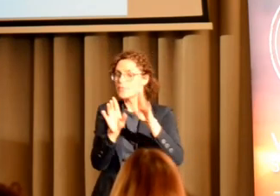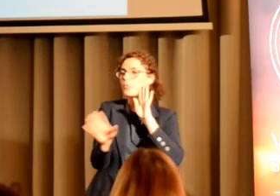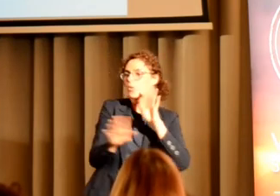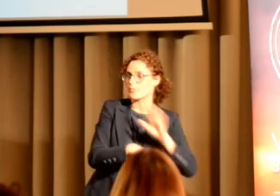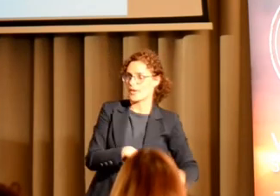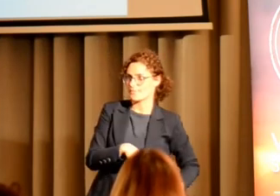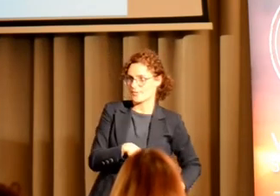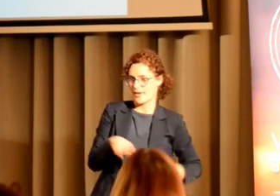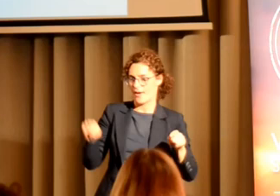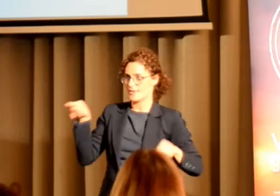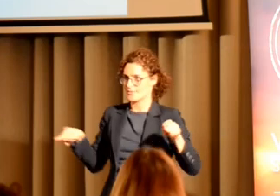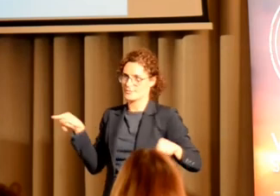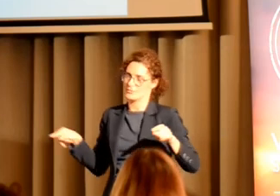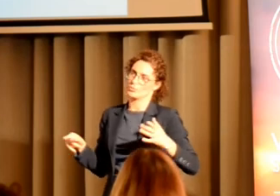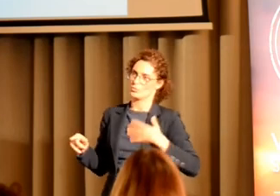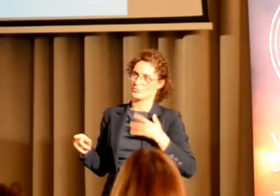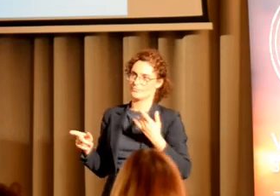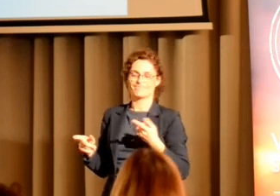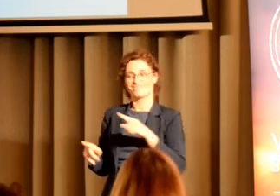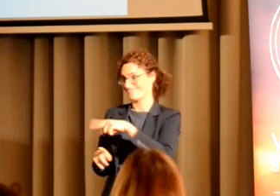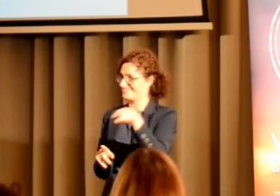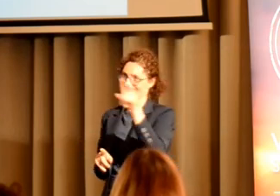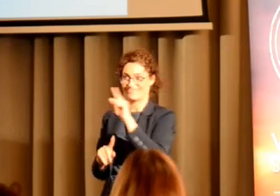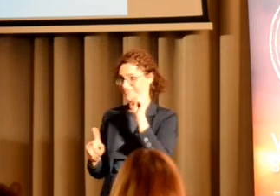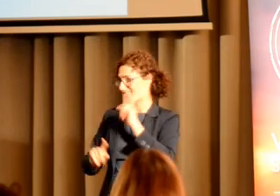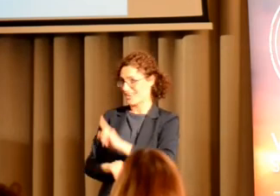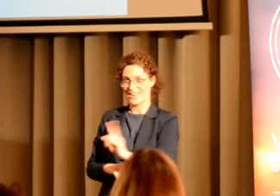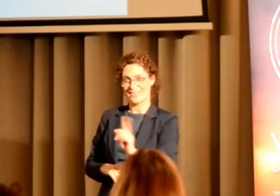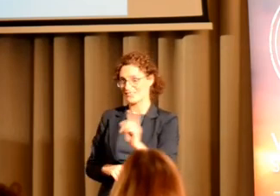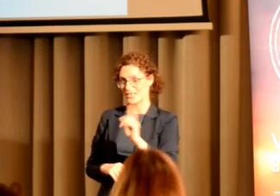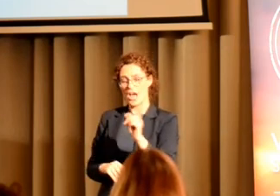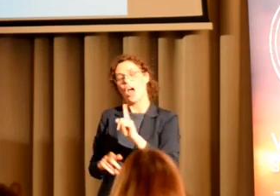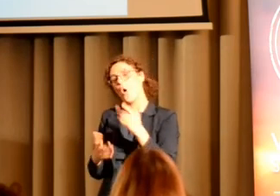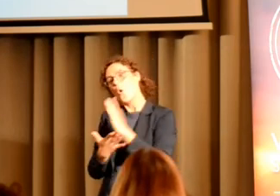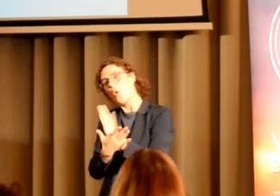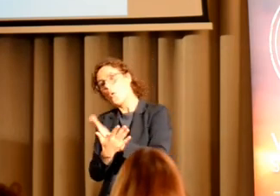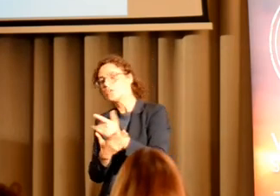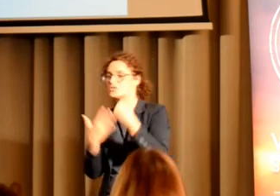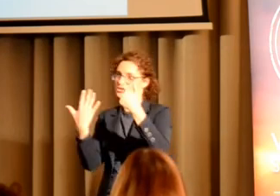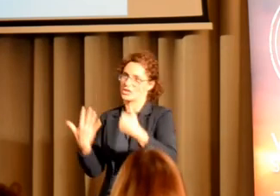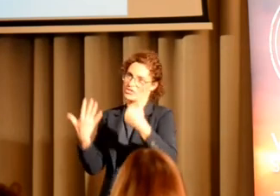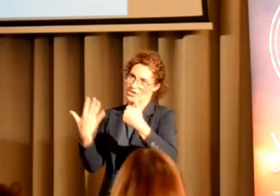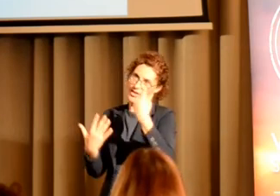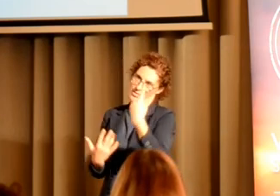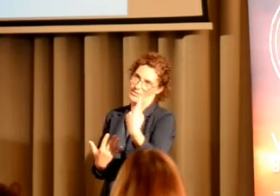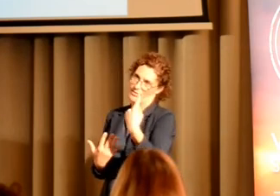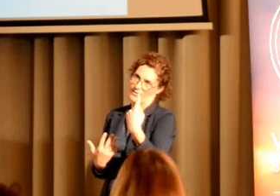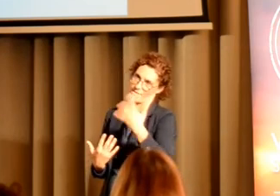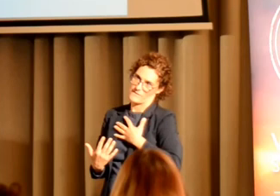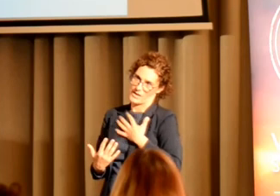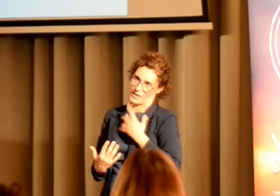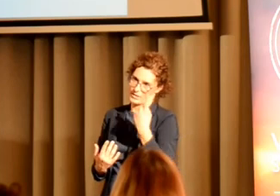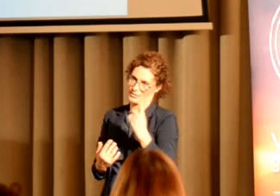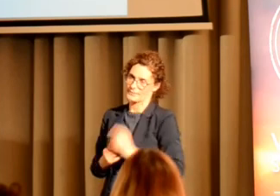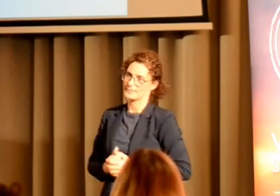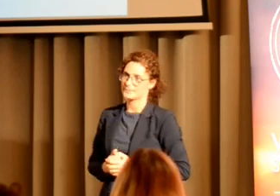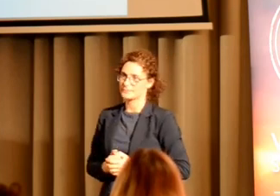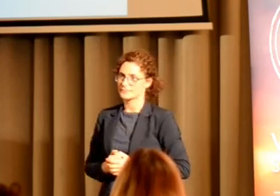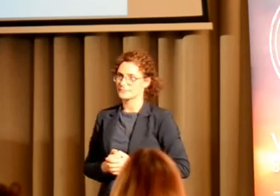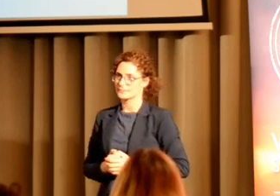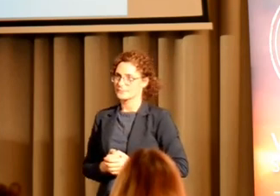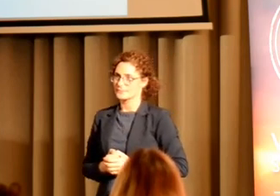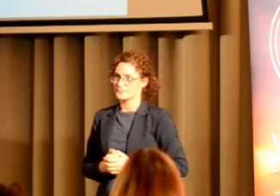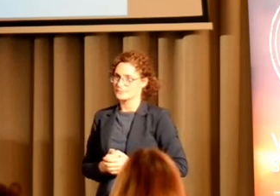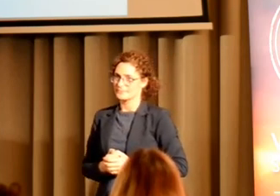te psy. Otóż jesteśmy w błędzie. Średni wiek wilka to jest około 6 lat. Oczywiście zdarzają